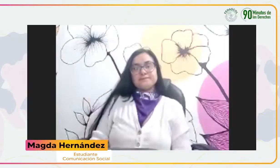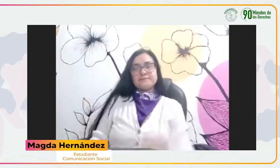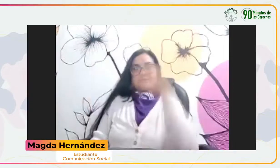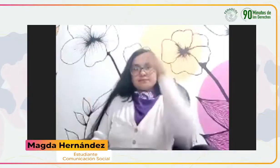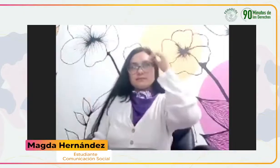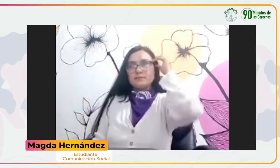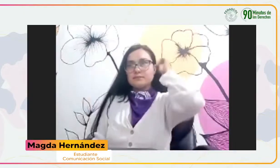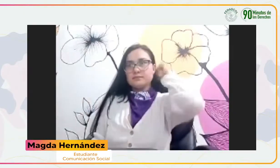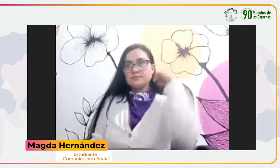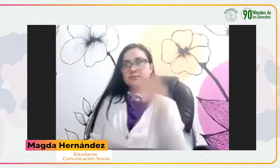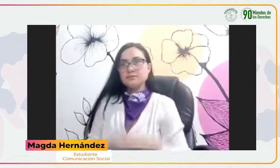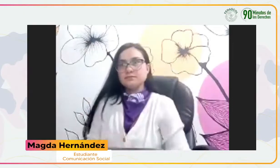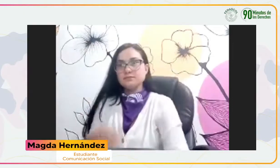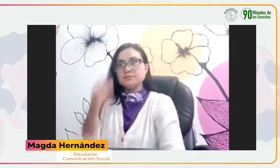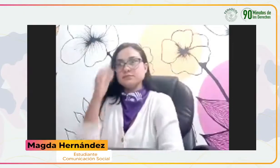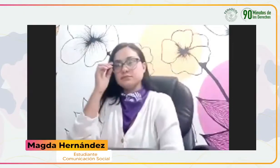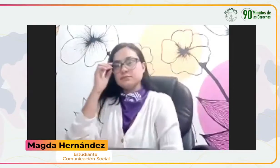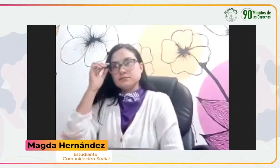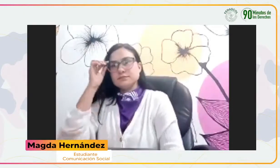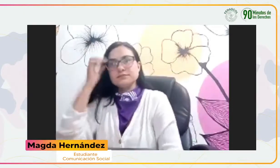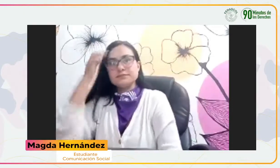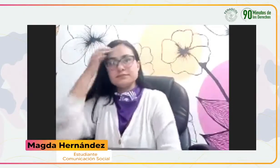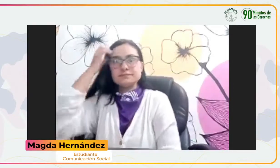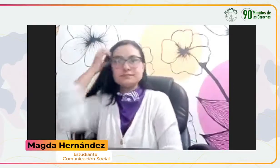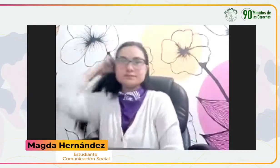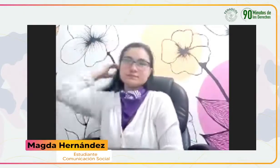política y podamos tenerla presente.